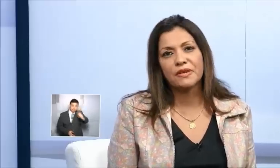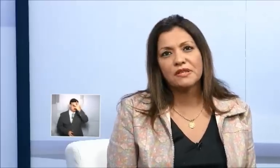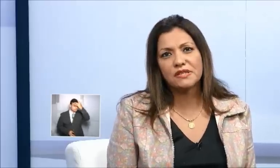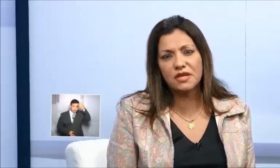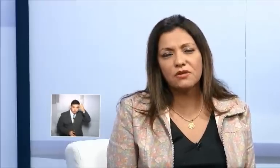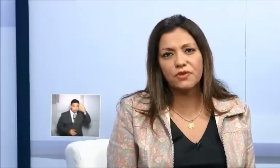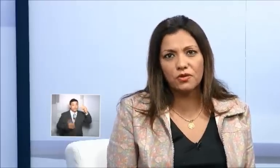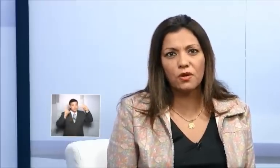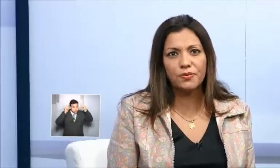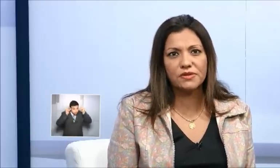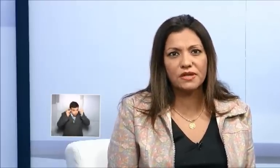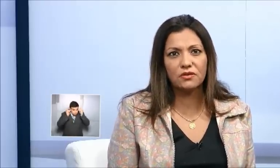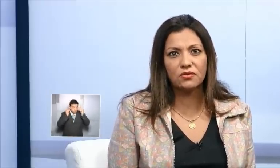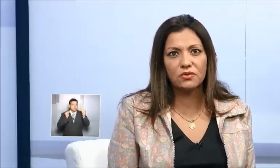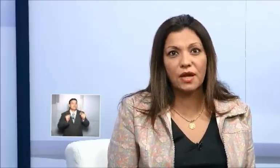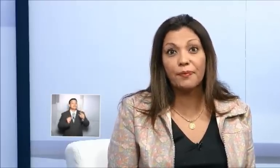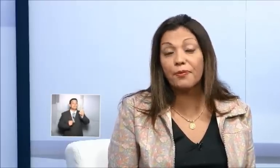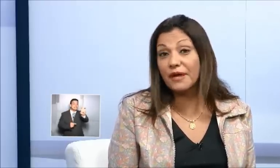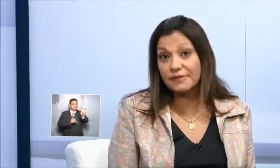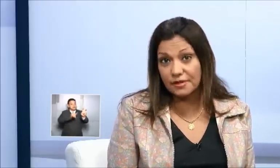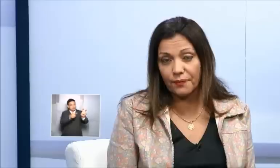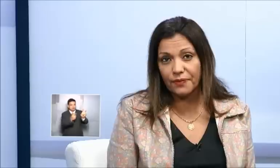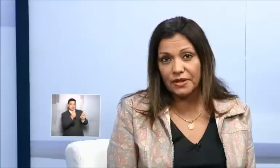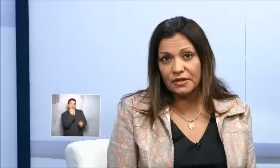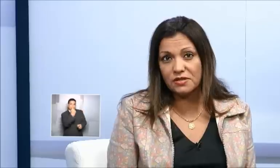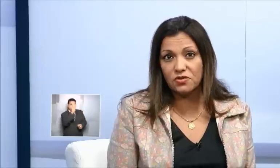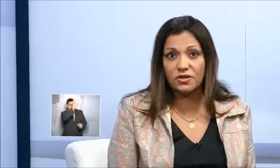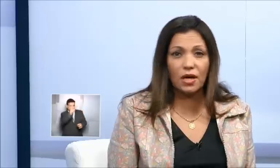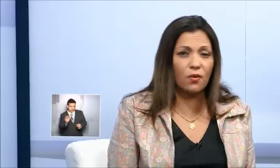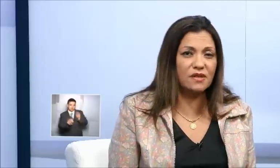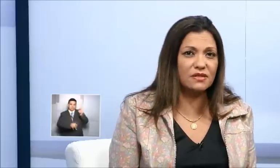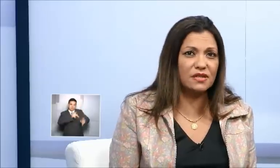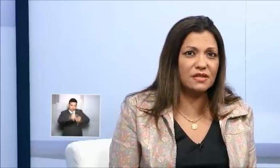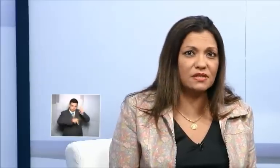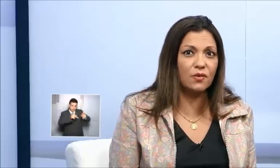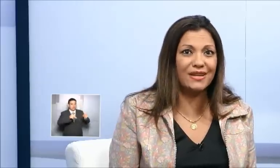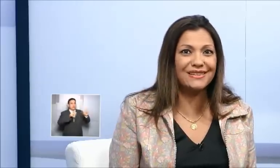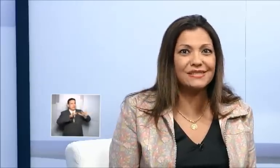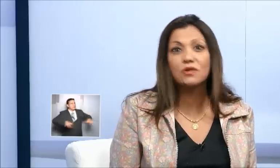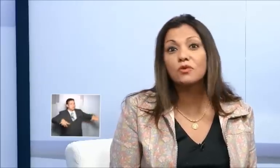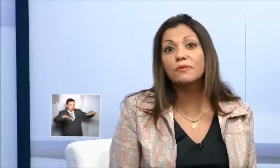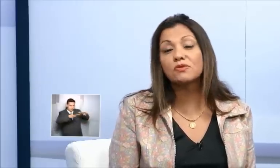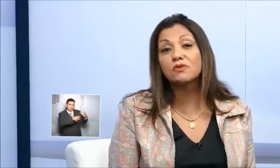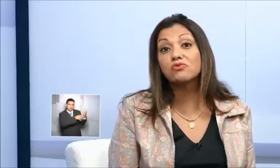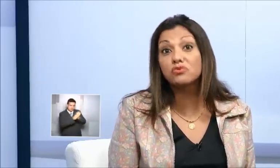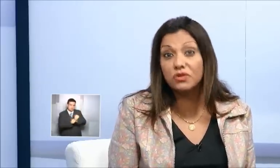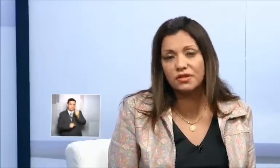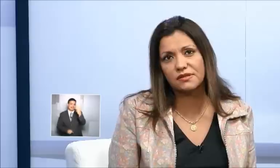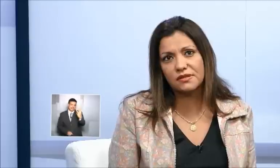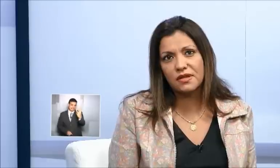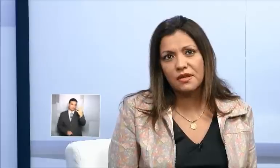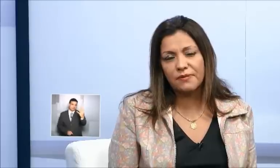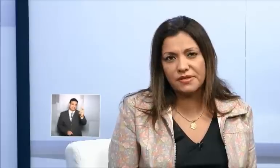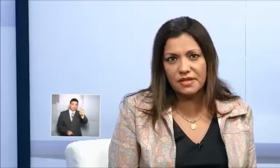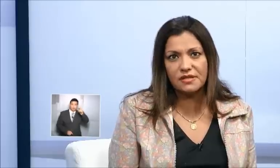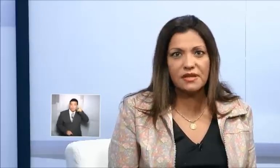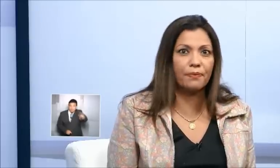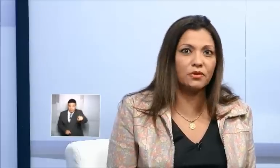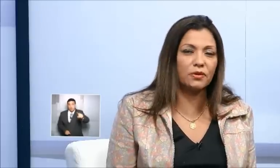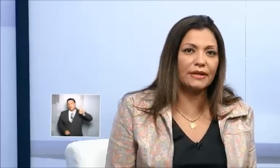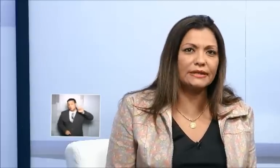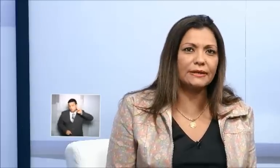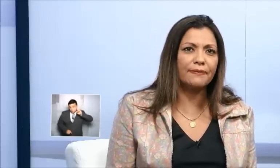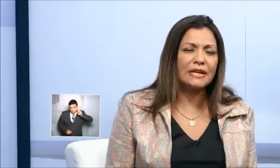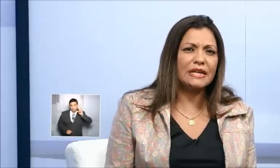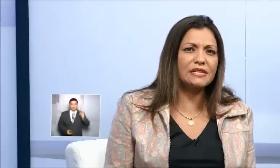auditiva, 5,1% da população. Desse total, quase 345 mil são surdas. Pesquisas